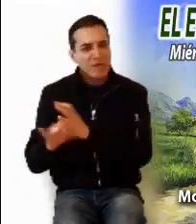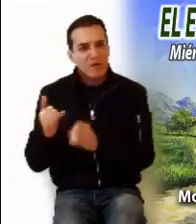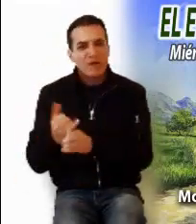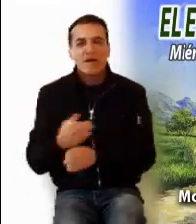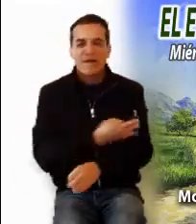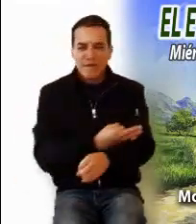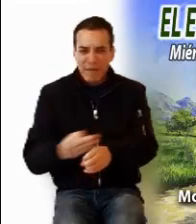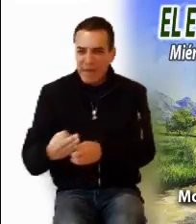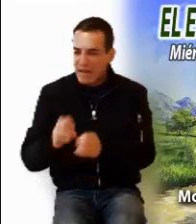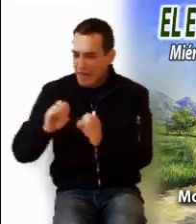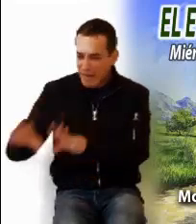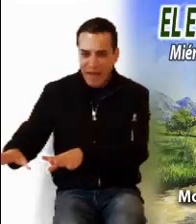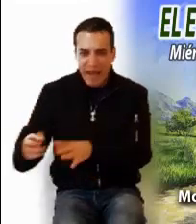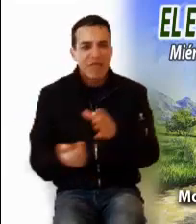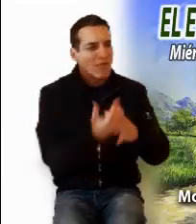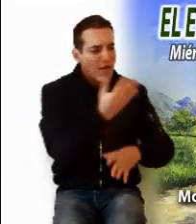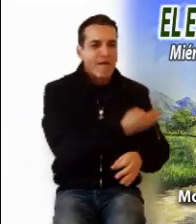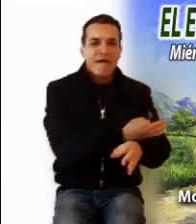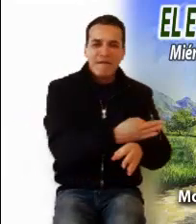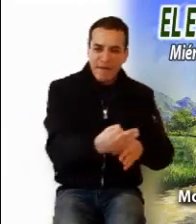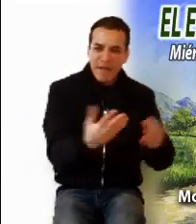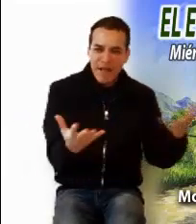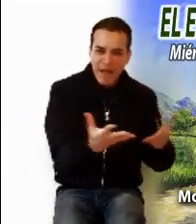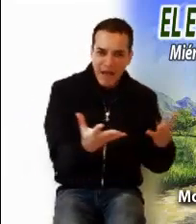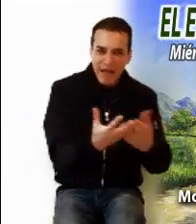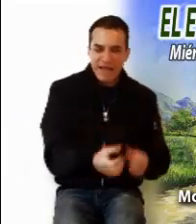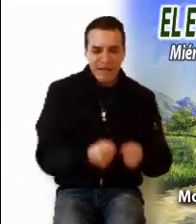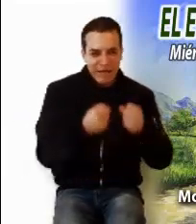familia y de radicalidad en el amor.